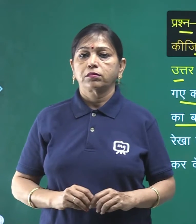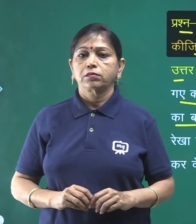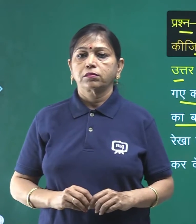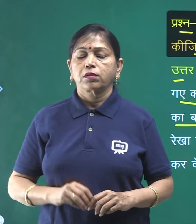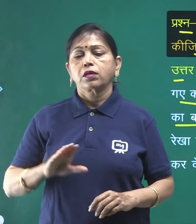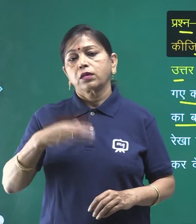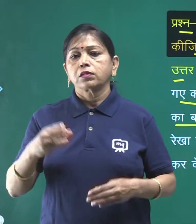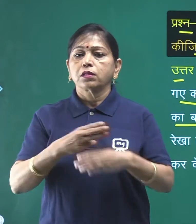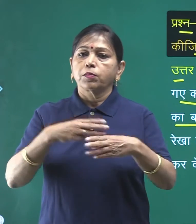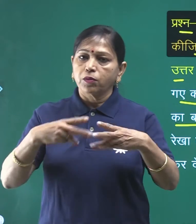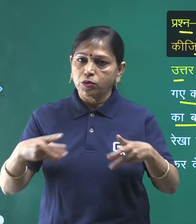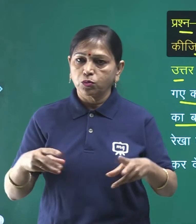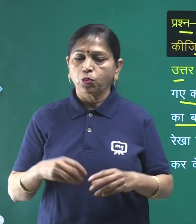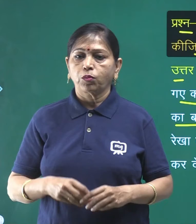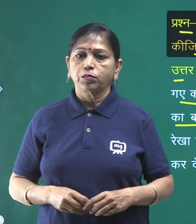किसी वस्तु को